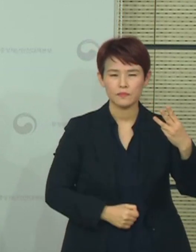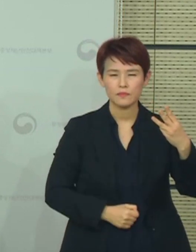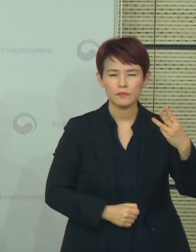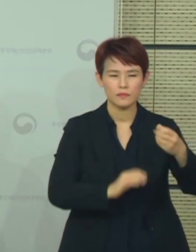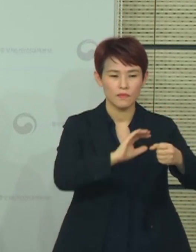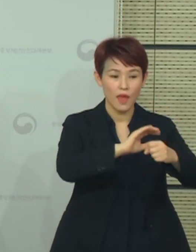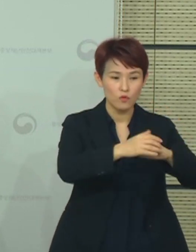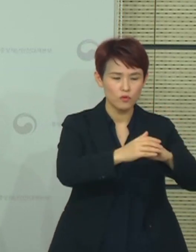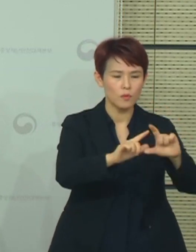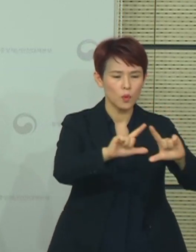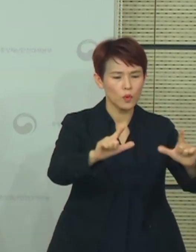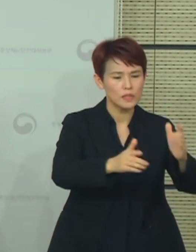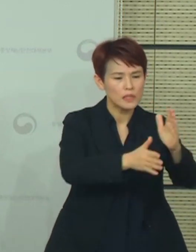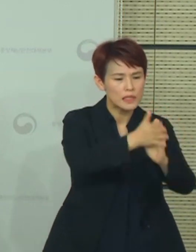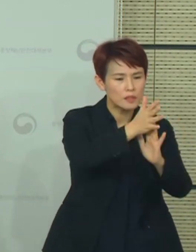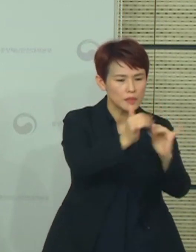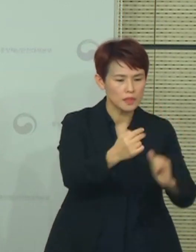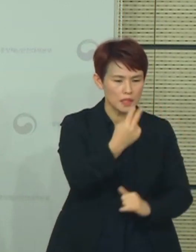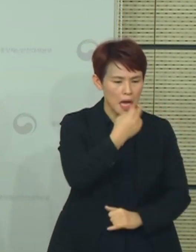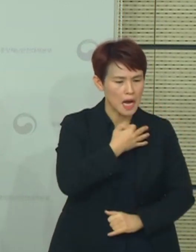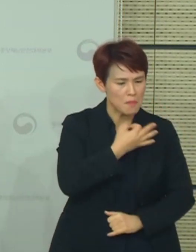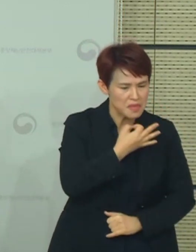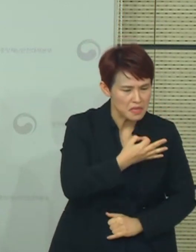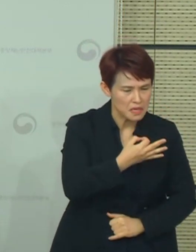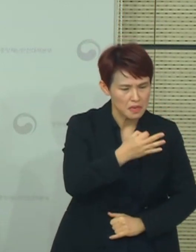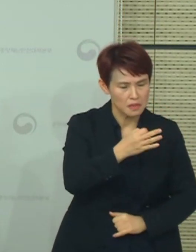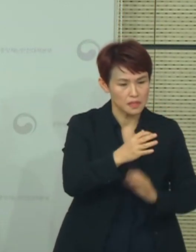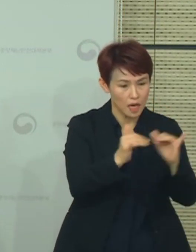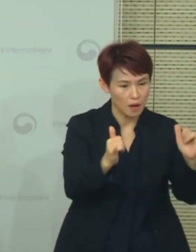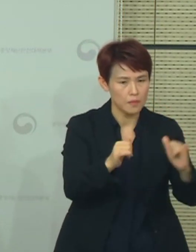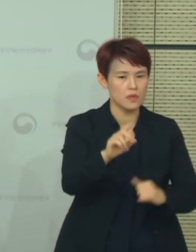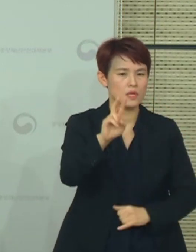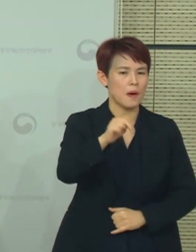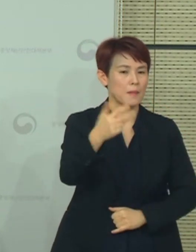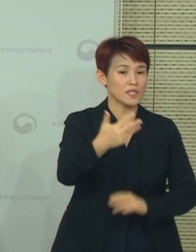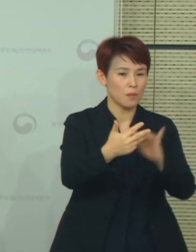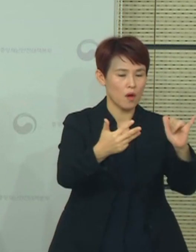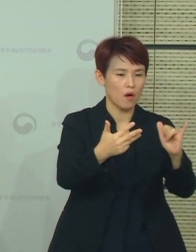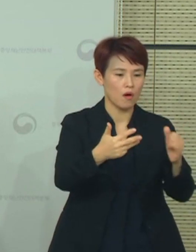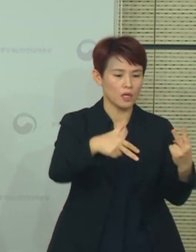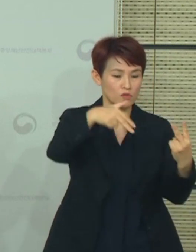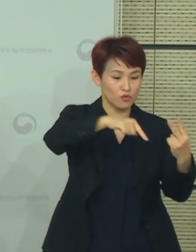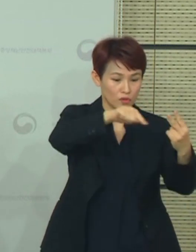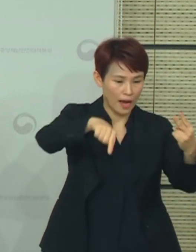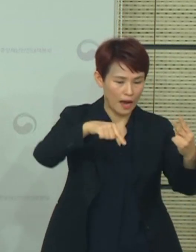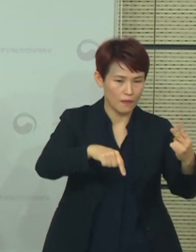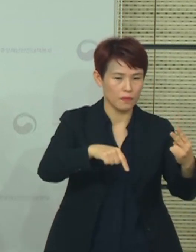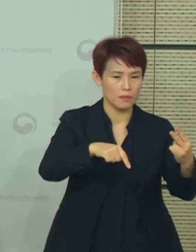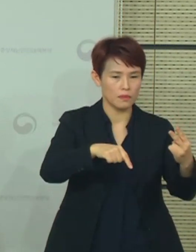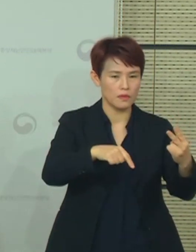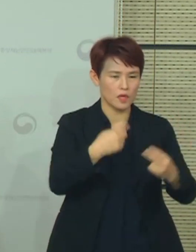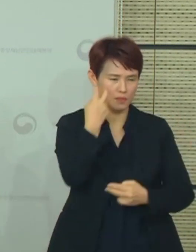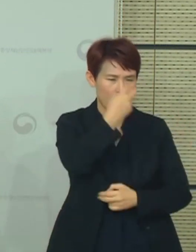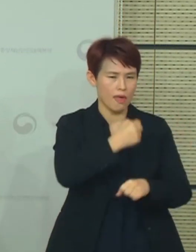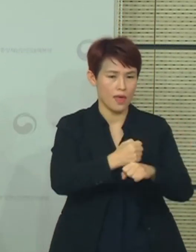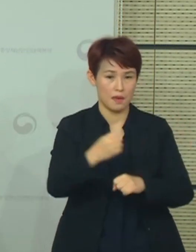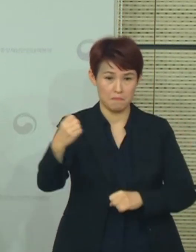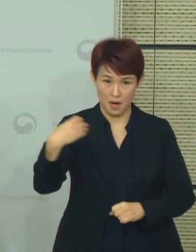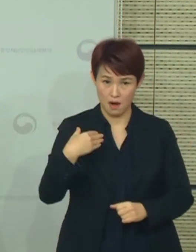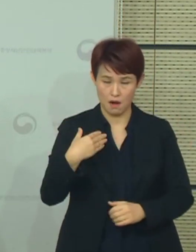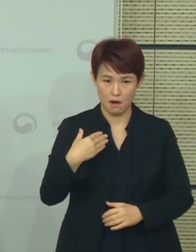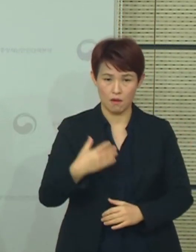대구 일반 시민 감기 증상자도 2만 8천여 명 2주간 진단 검사하실 방침이라고 말씀을